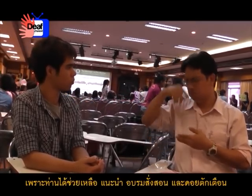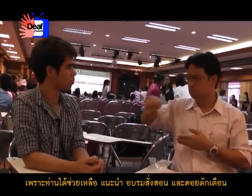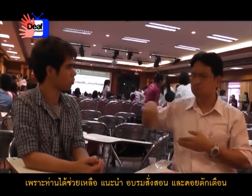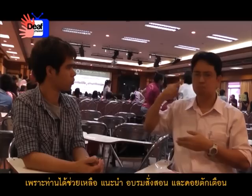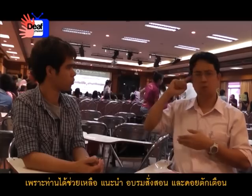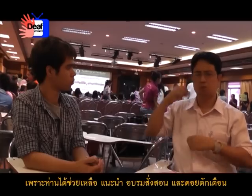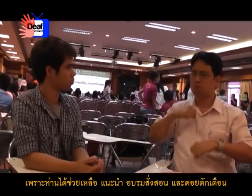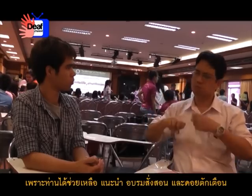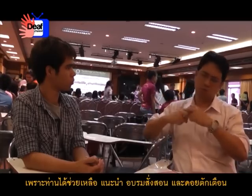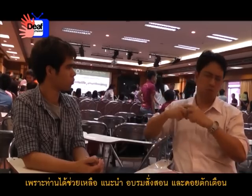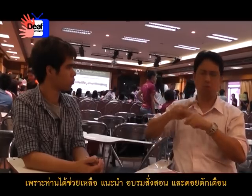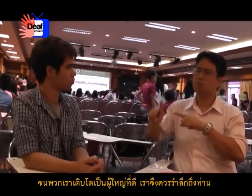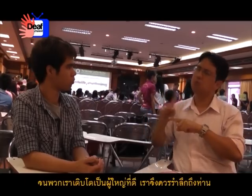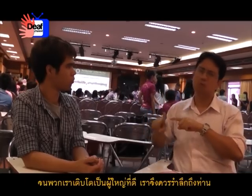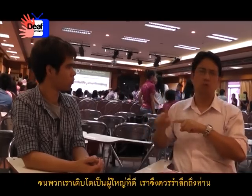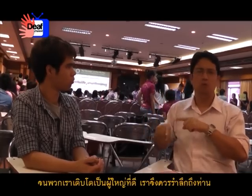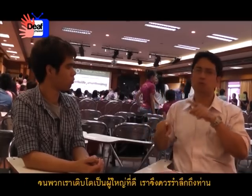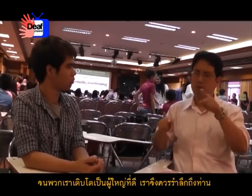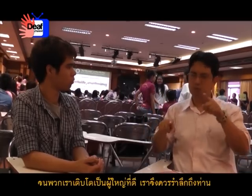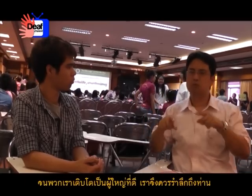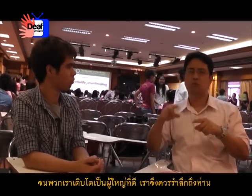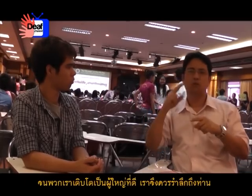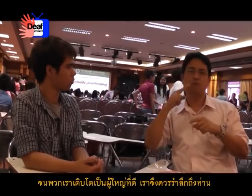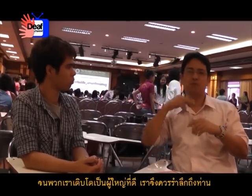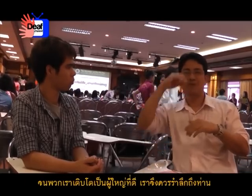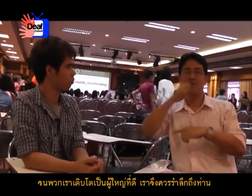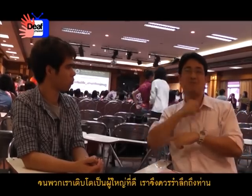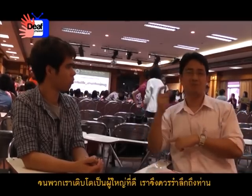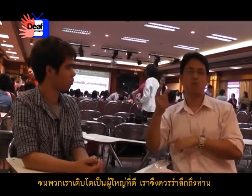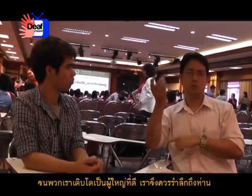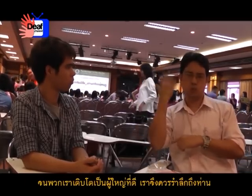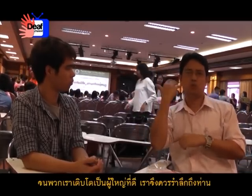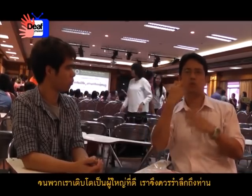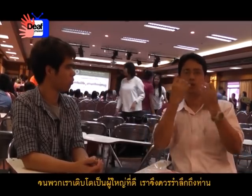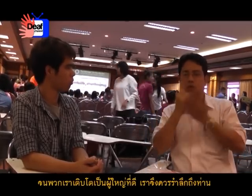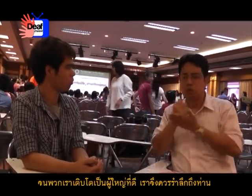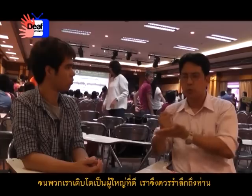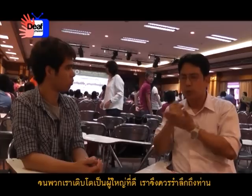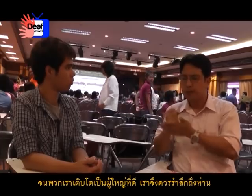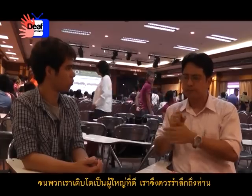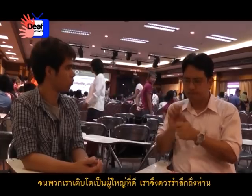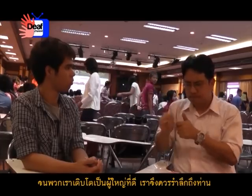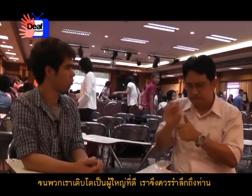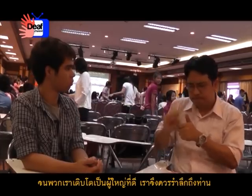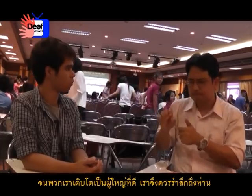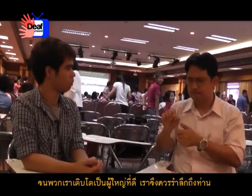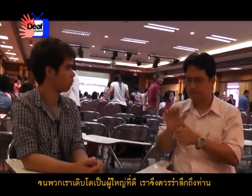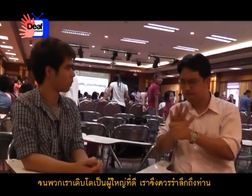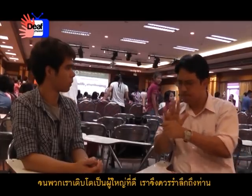าจนพวกเรานะครับเติบโตเป็นผู้ใหญ่ที่ดีเราก็จึงควรที่จะระลึกถึงพระคุณของท่านครับ